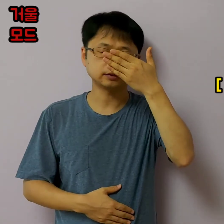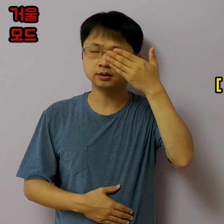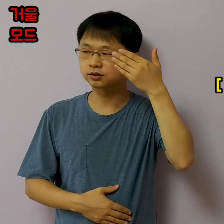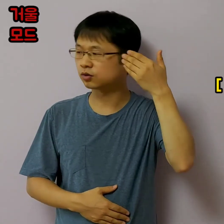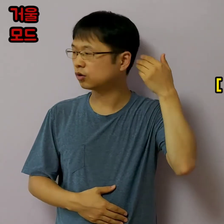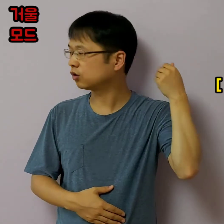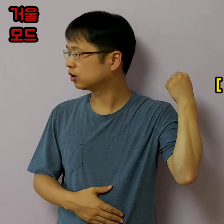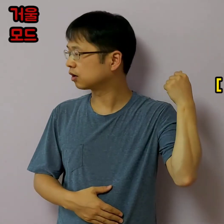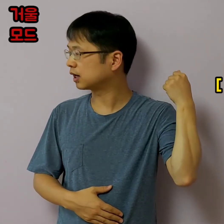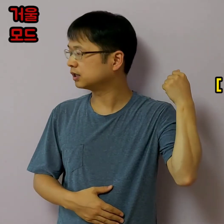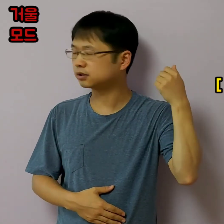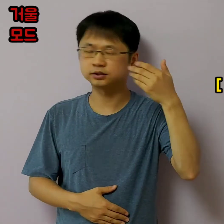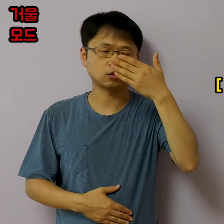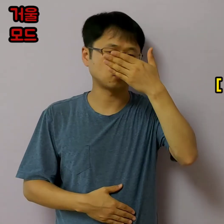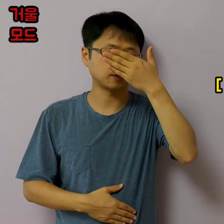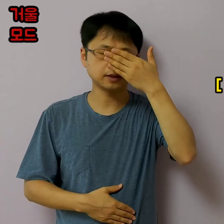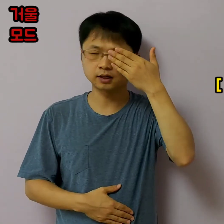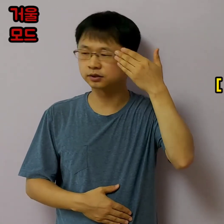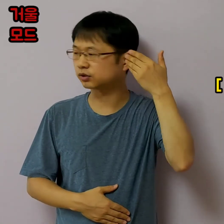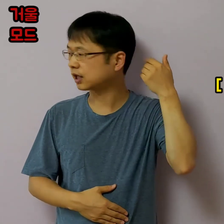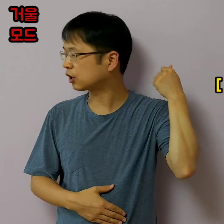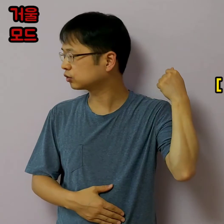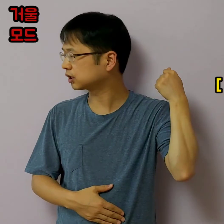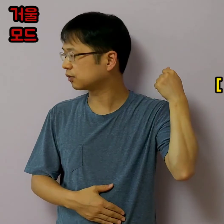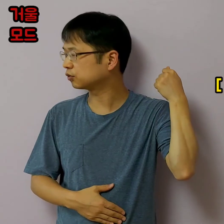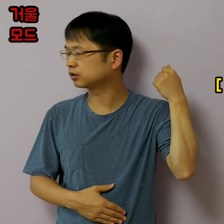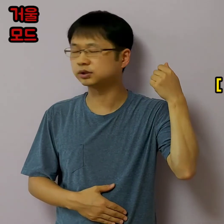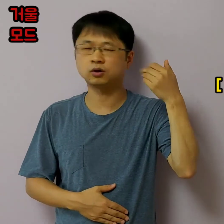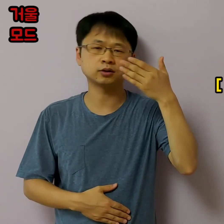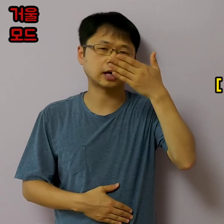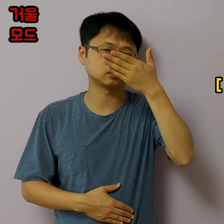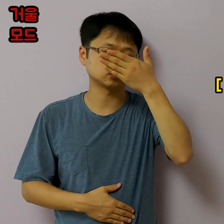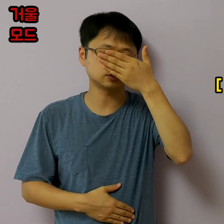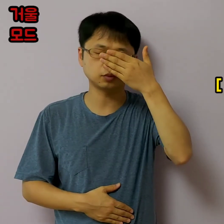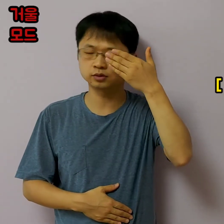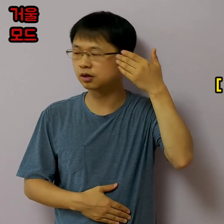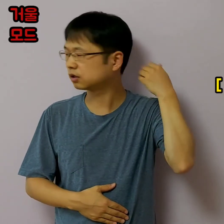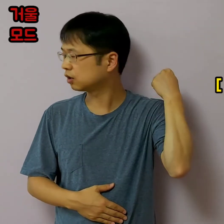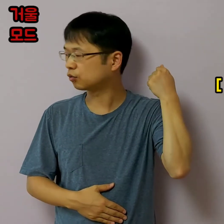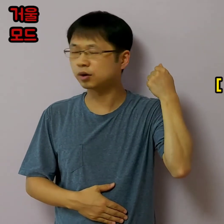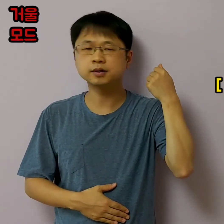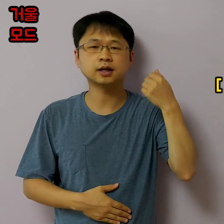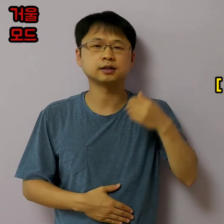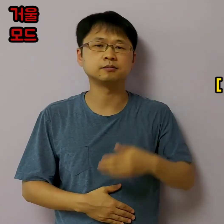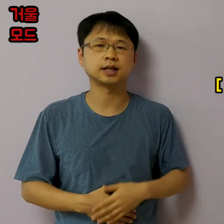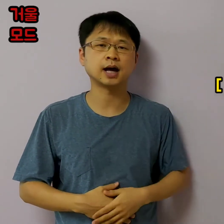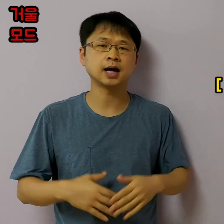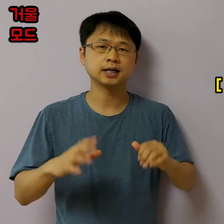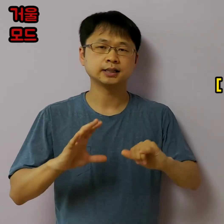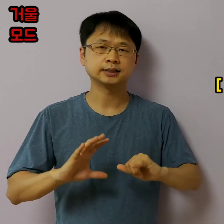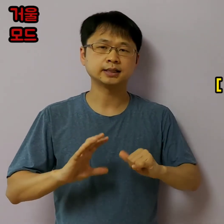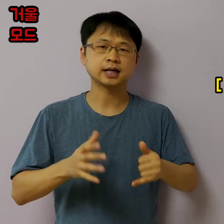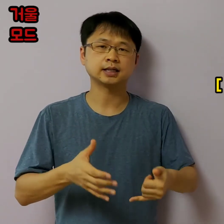시선이 서로 엇갈리는 거죠. 외면하는 거죠. 따로 쳐다보는 거죠. 다른 곳을 보는 것, 외면하는 겁니다.